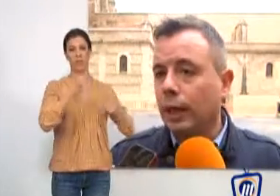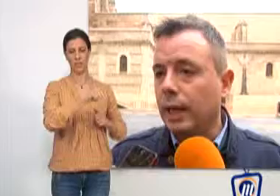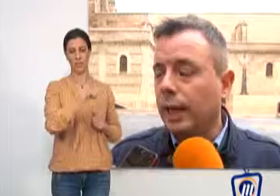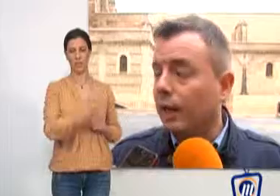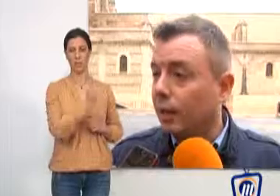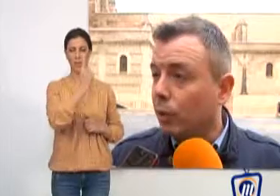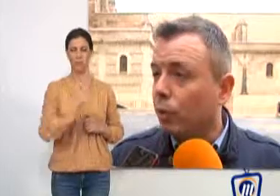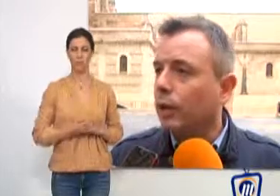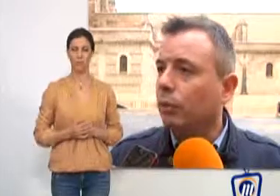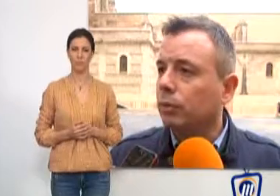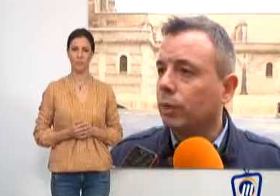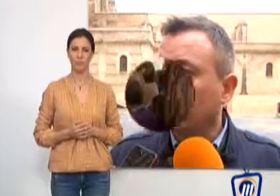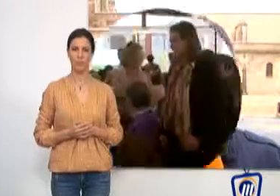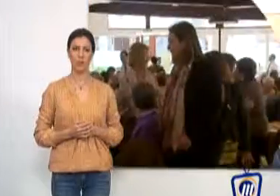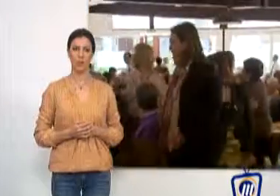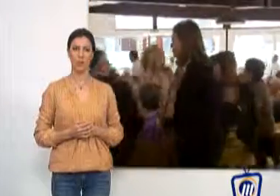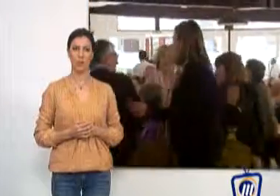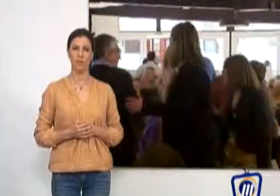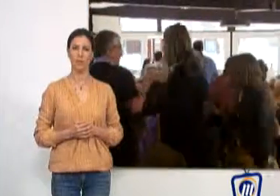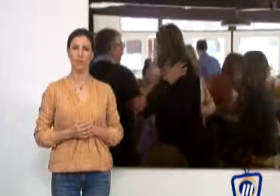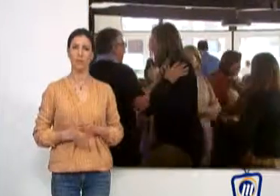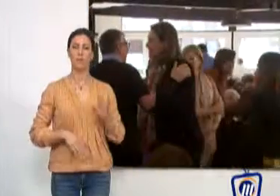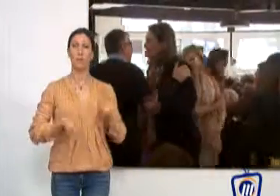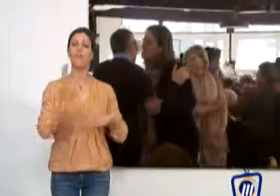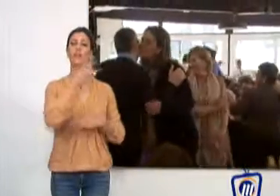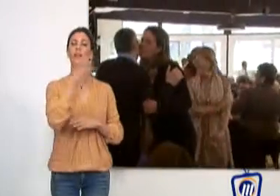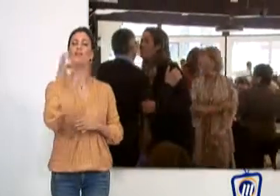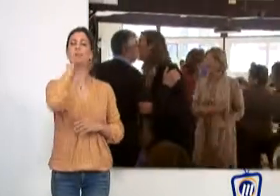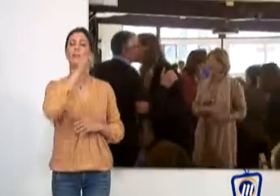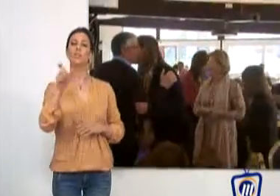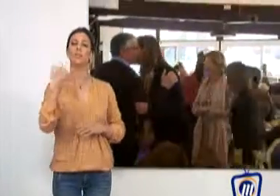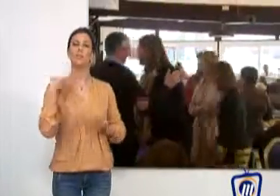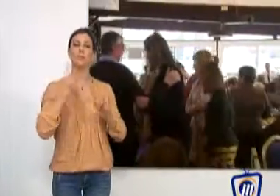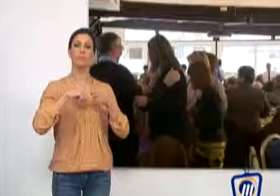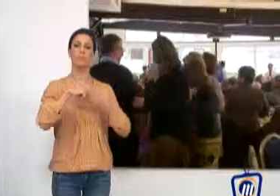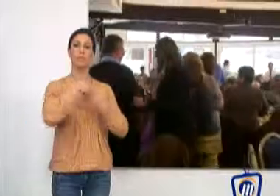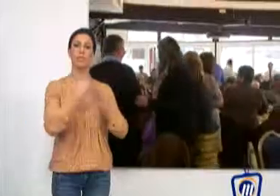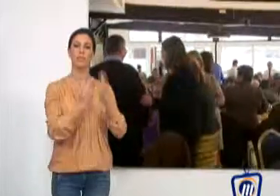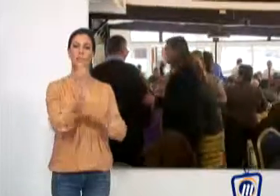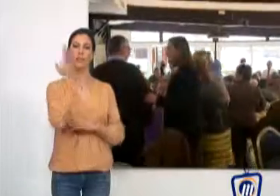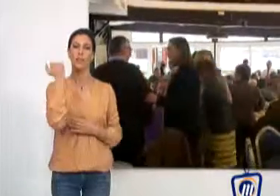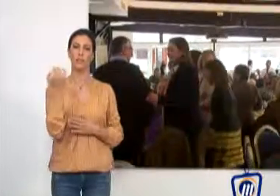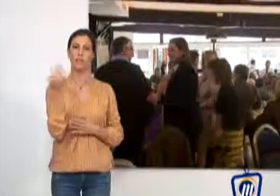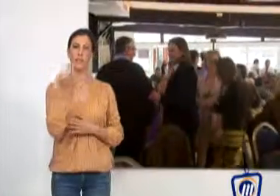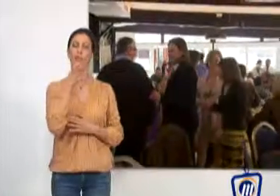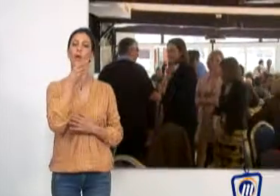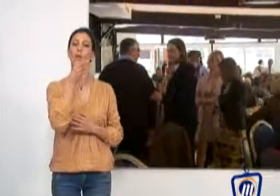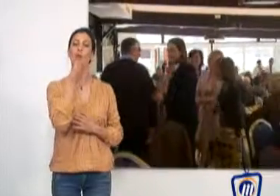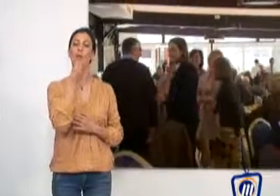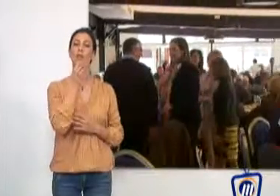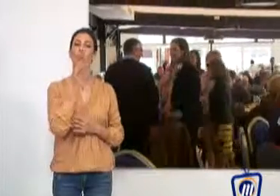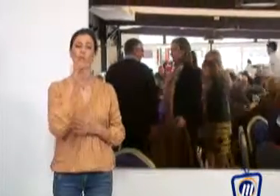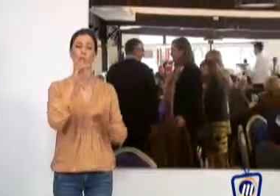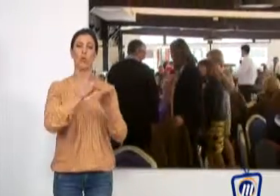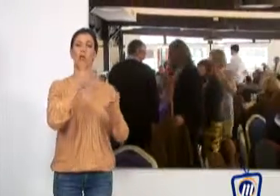actuación en torno a tres centenares de personas formaban parte en el día de ayer en